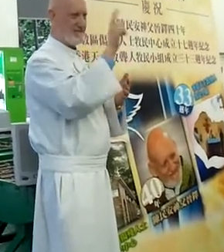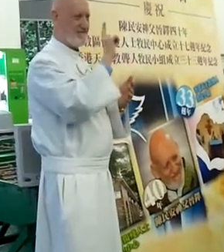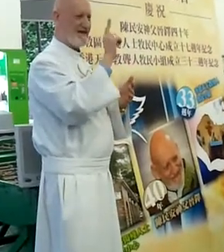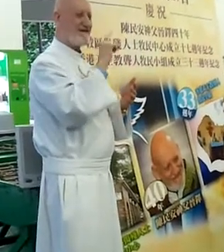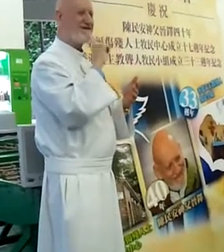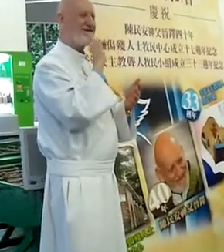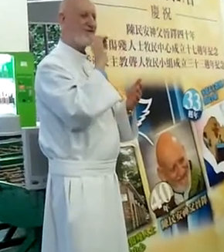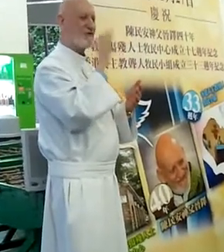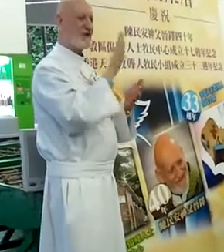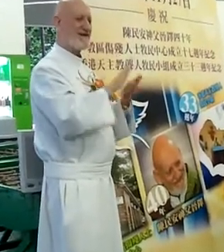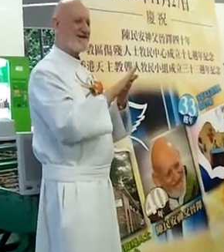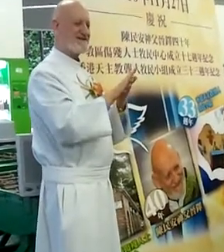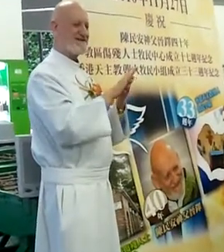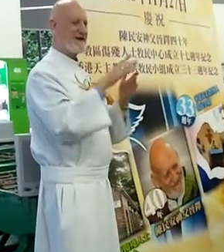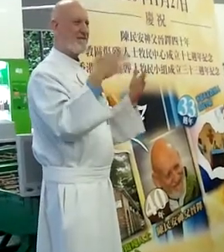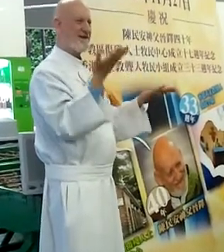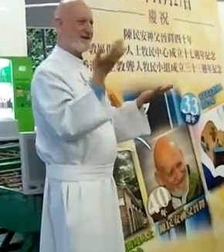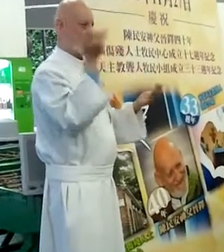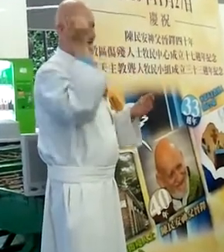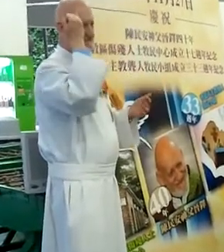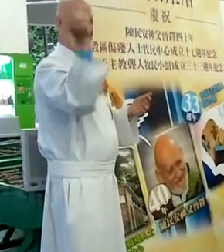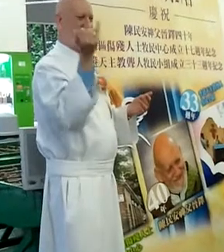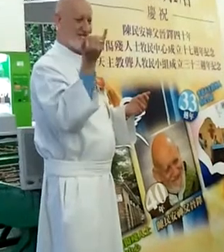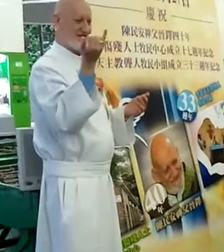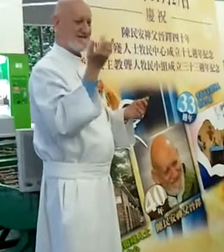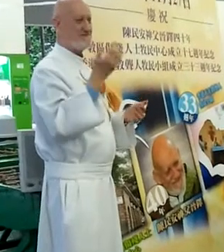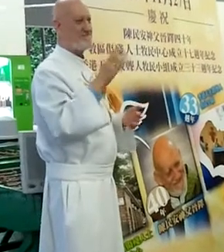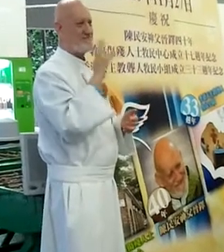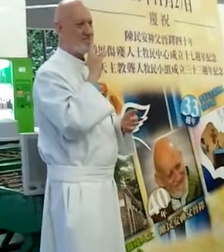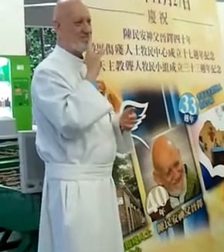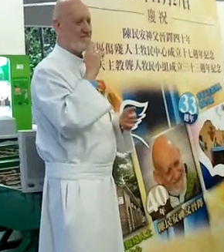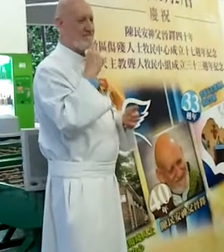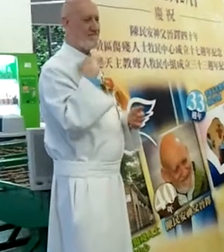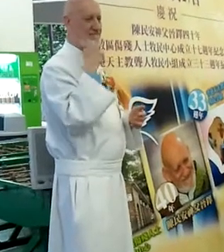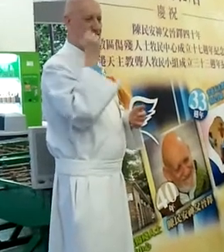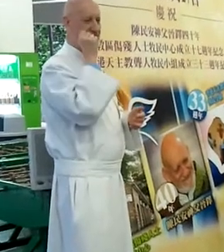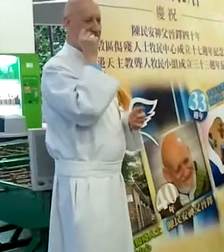等到知道要領聖體了，但其他的事情咧發生乜嘢事咧，佢完全係唔知道的。